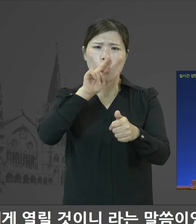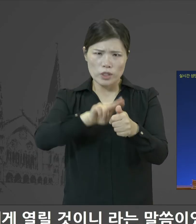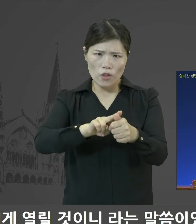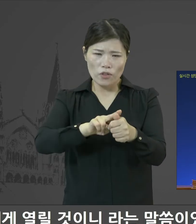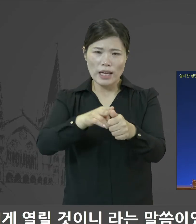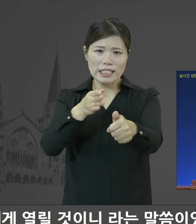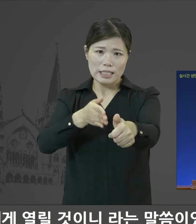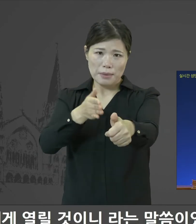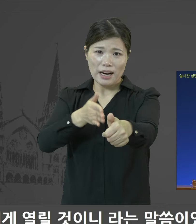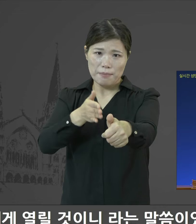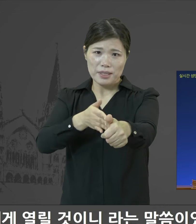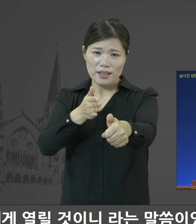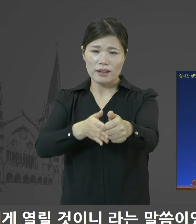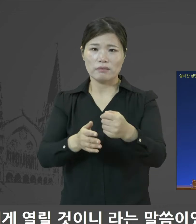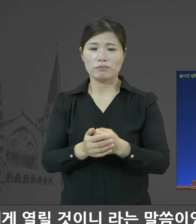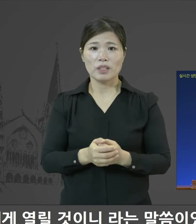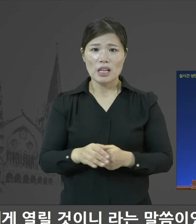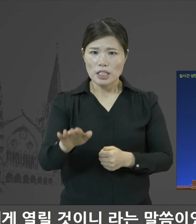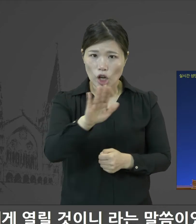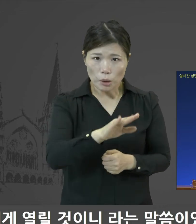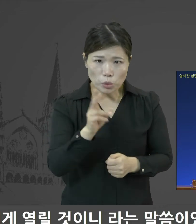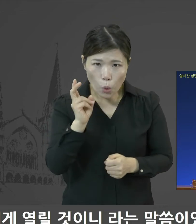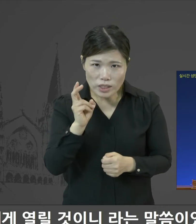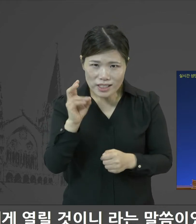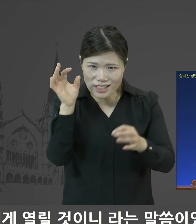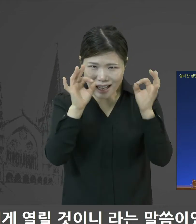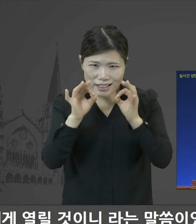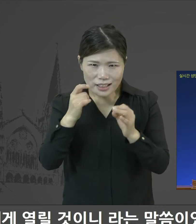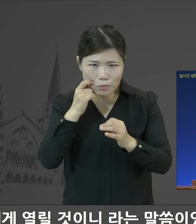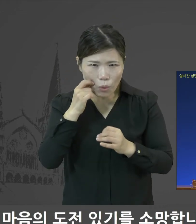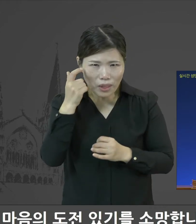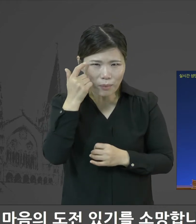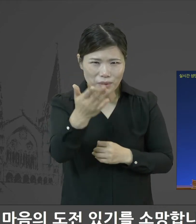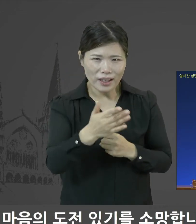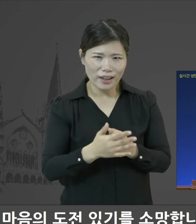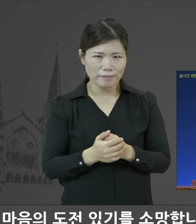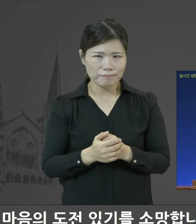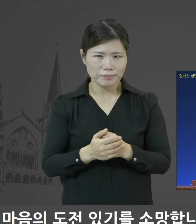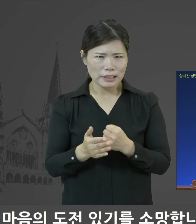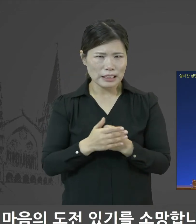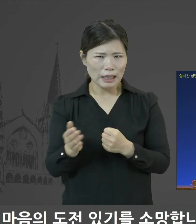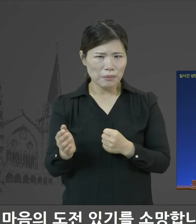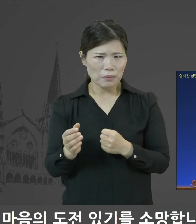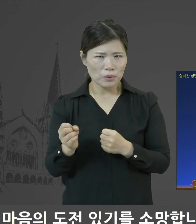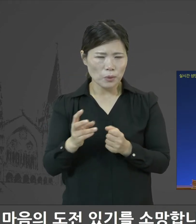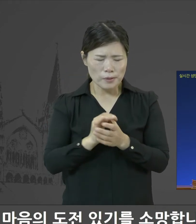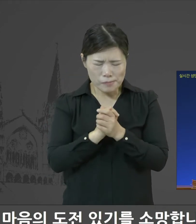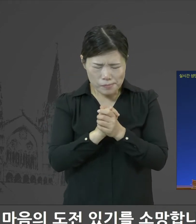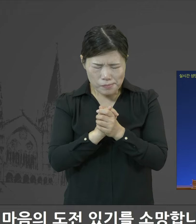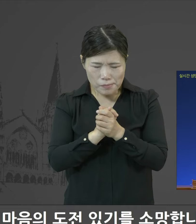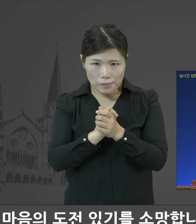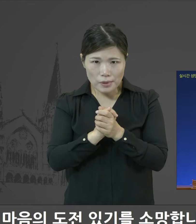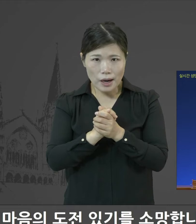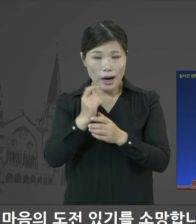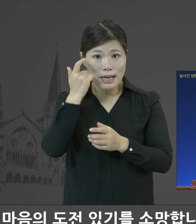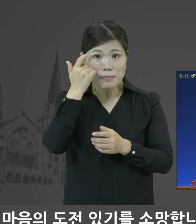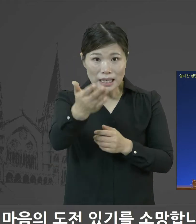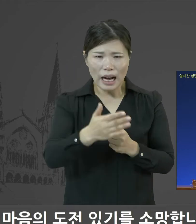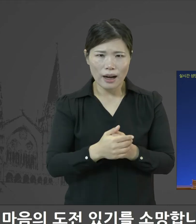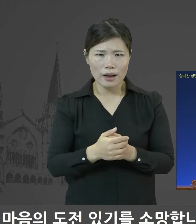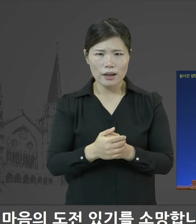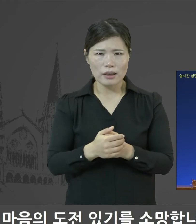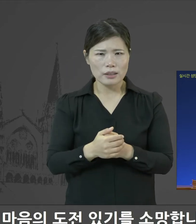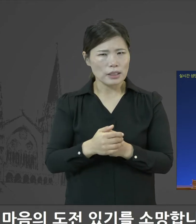찾는 삶 살고 있지 않습니까? 그래서 안 찾아지는 거 아닙니까? 잘 구하지 않고 있지 않습니까? 그래서 못 얻는